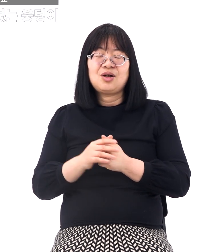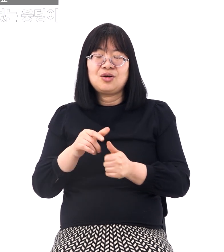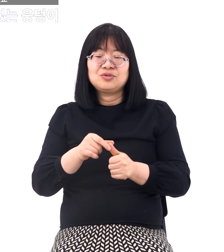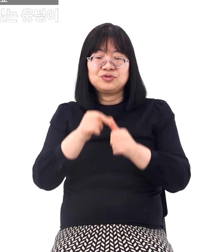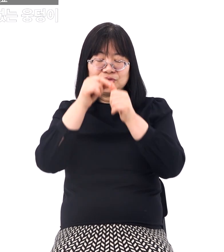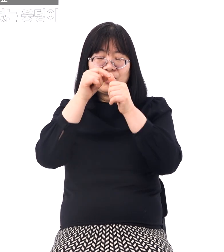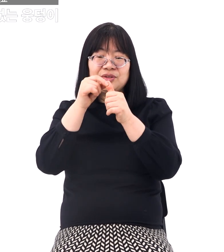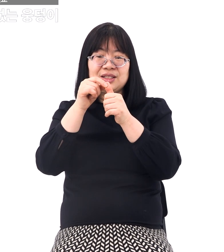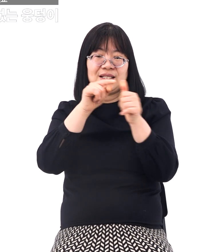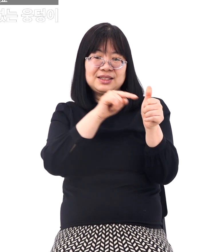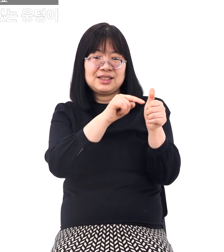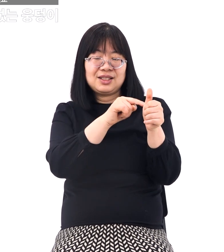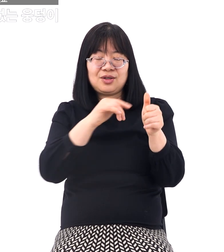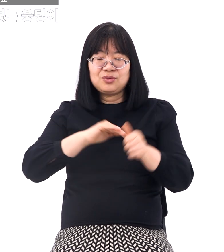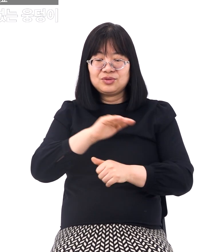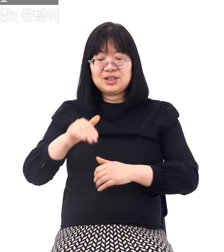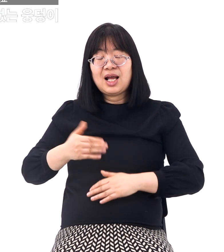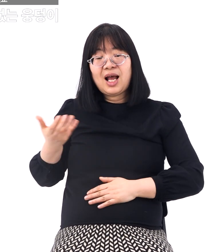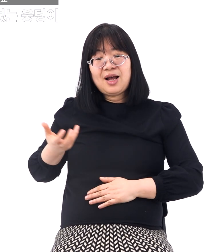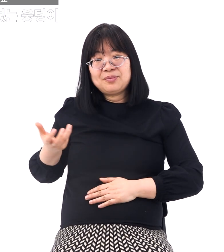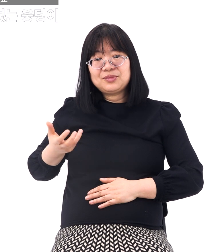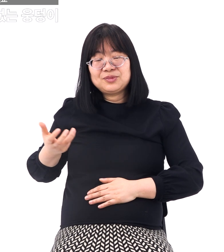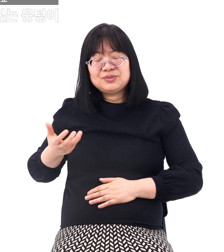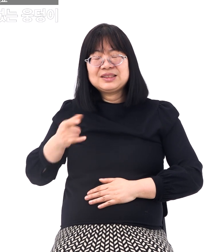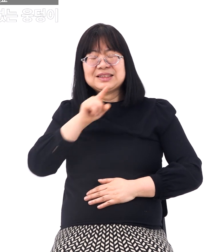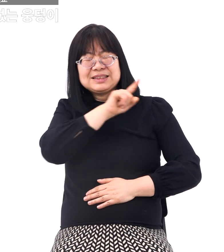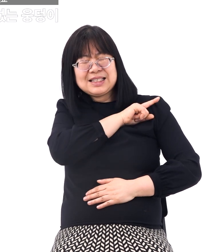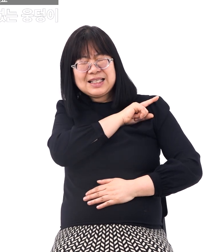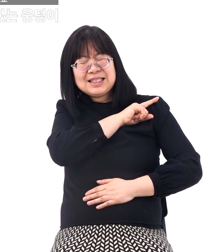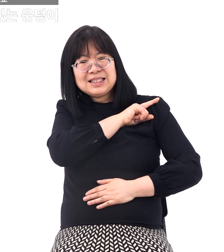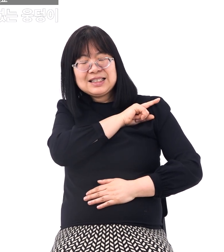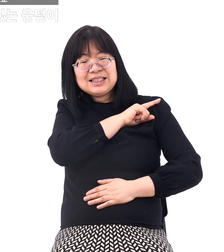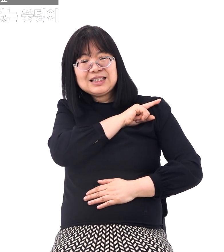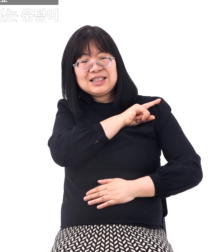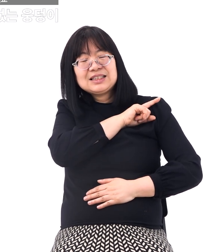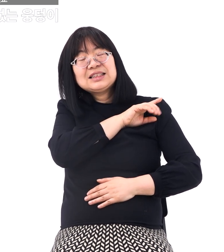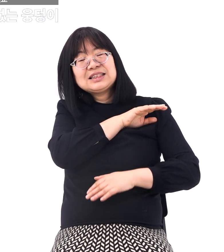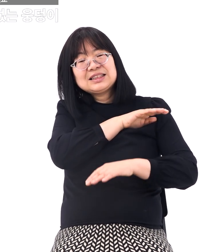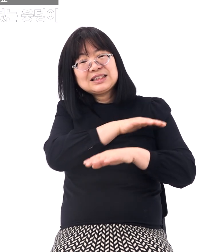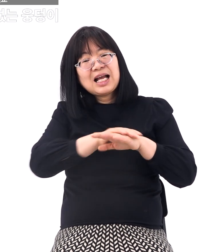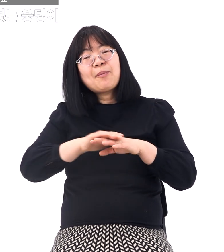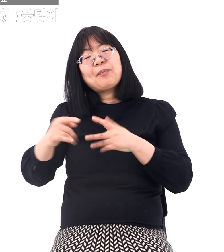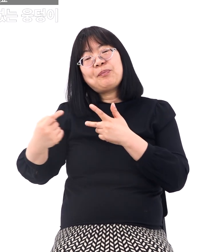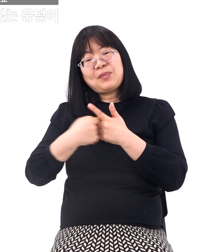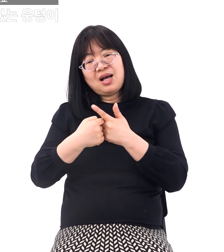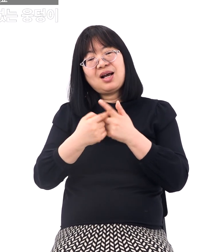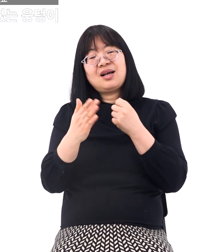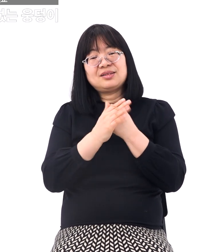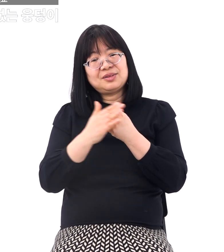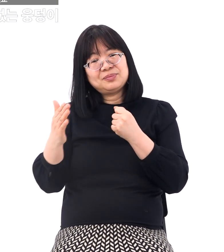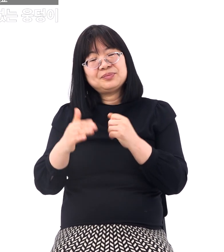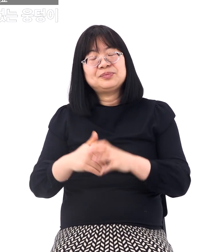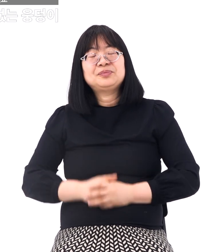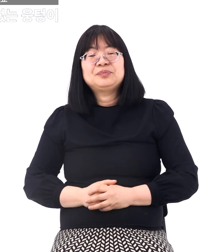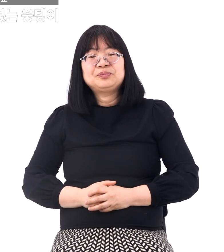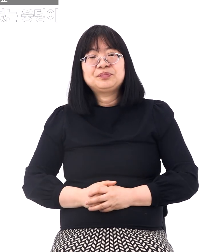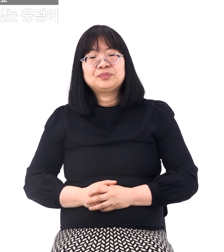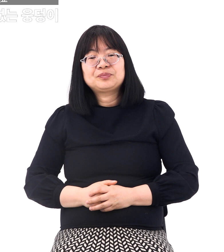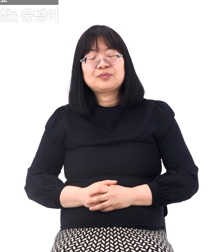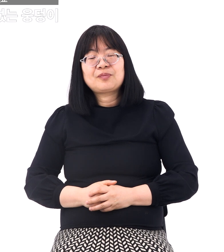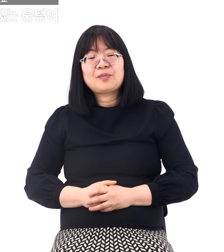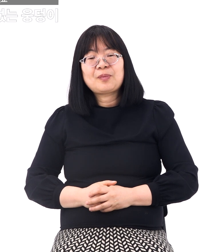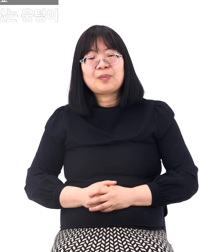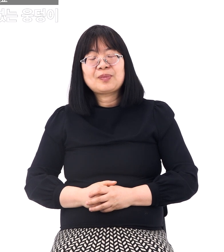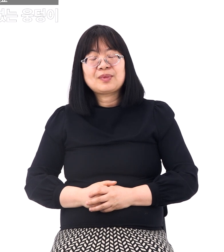구원의 대상자인 우리의 아픔을 제일 잘 이해하시기 때문에. 그러니까